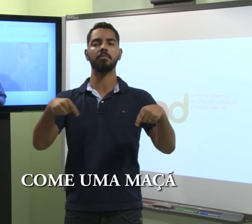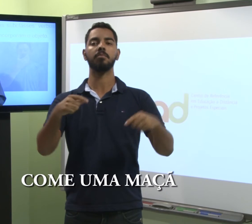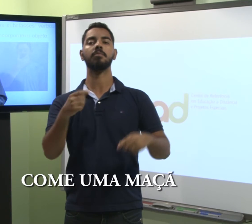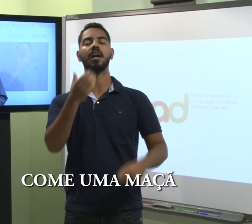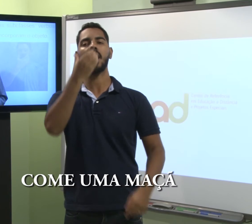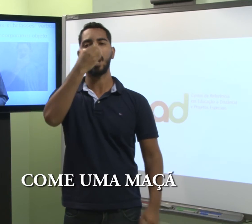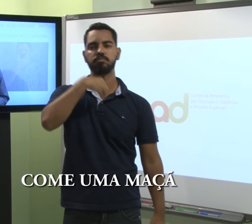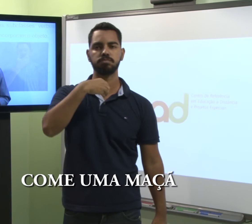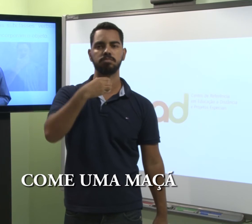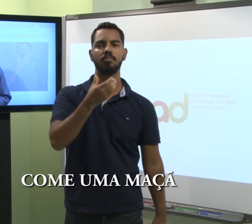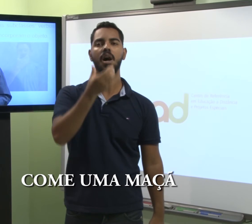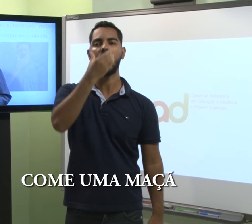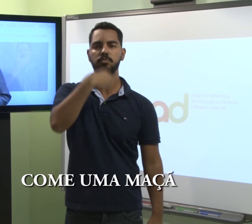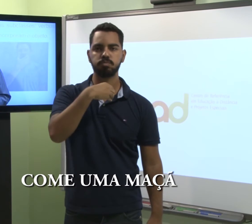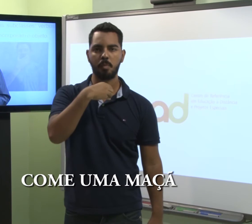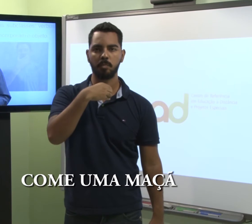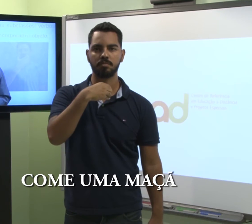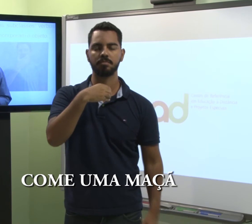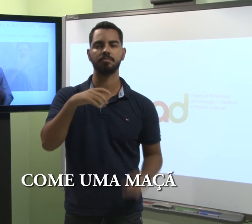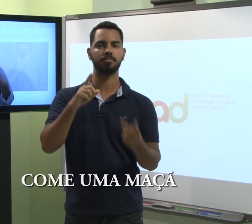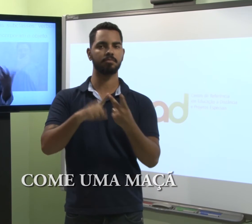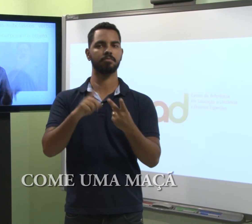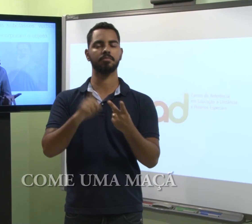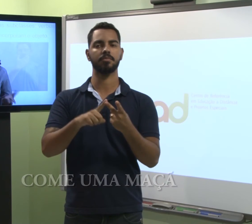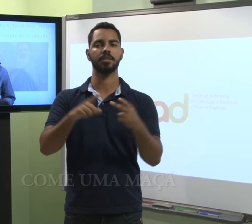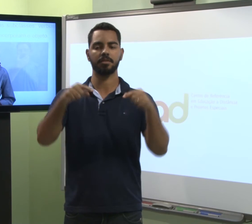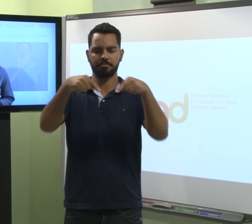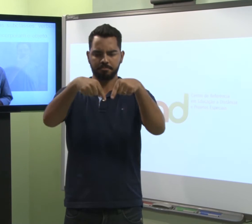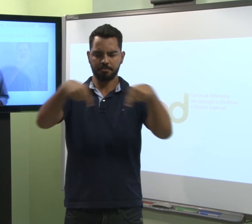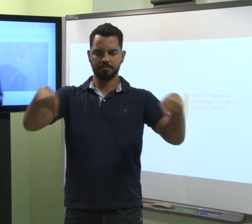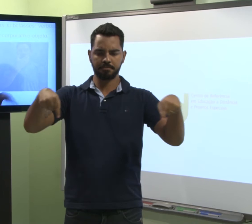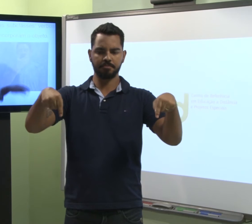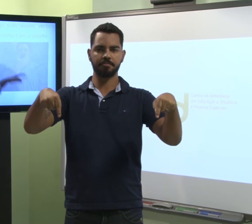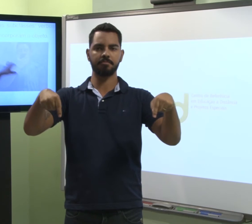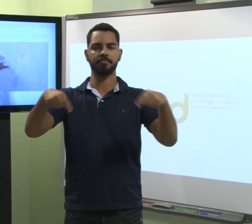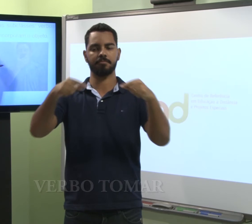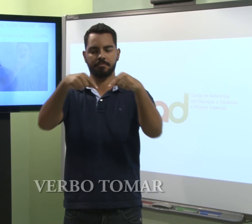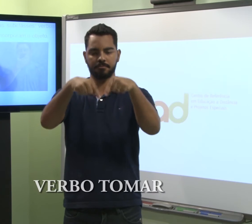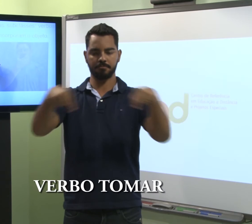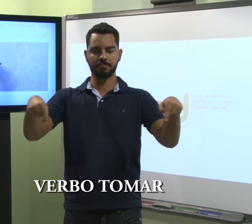cortar, ou o verbo beber, ou o verbo tomar.